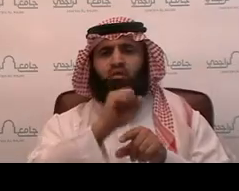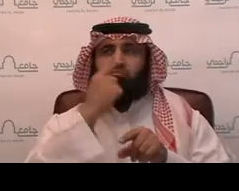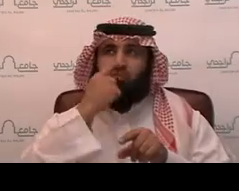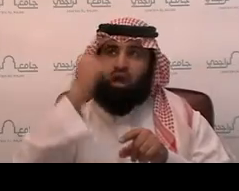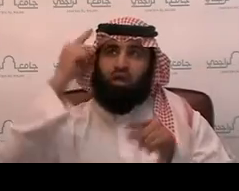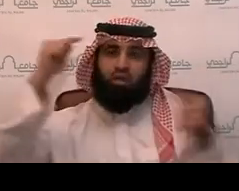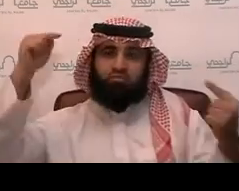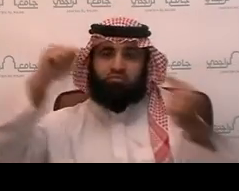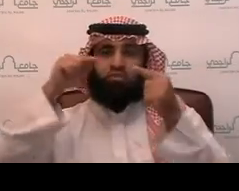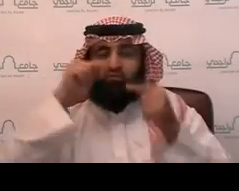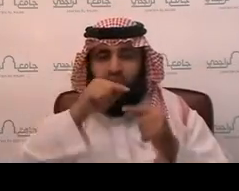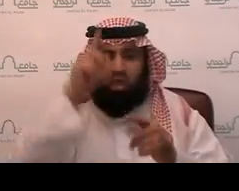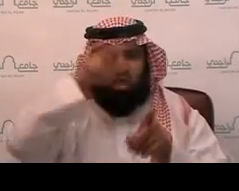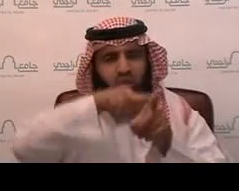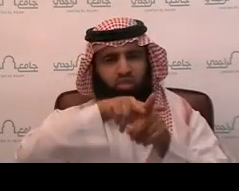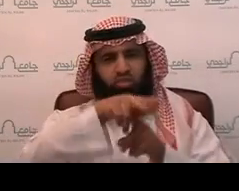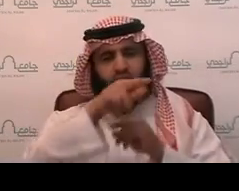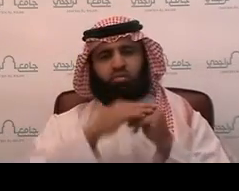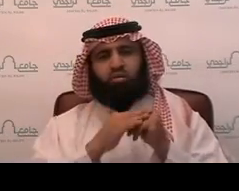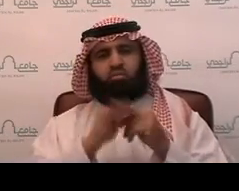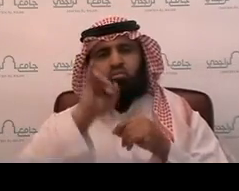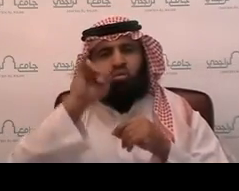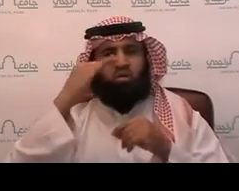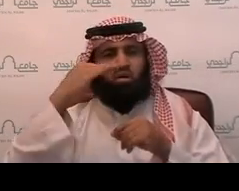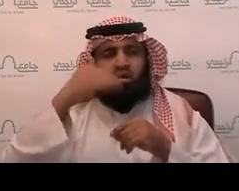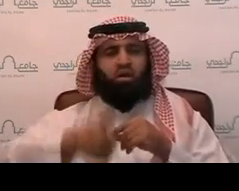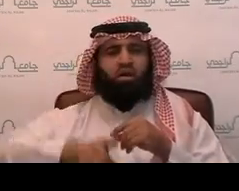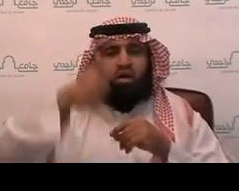لأمر رب العالمين. قال: مخالفة الأمر توجب سخط الأمر.